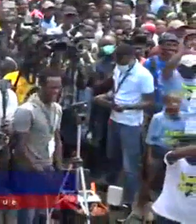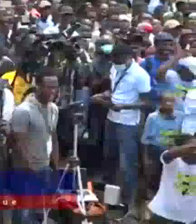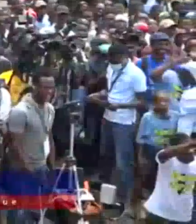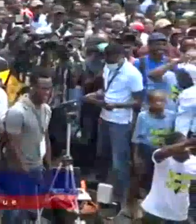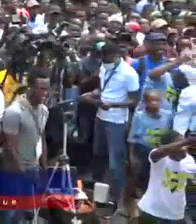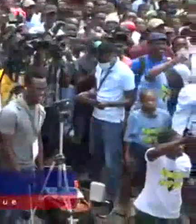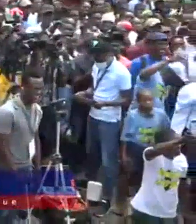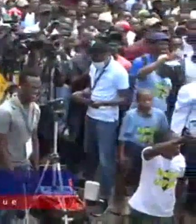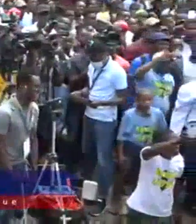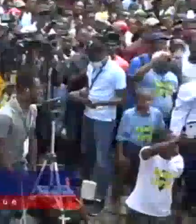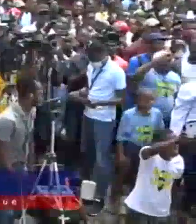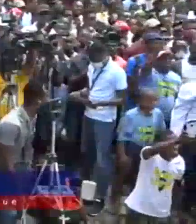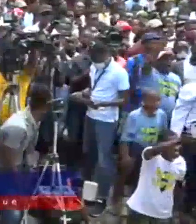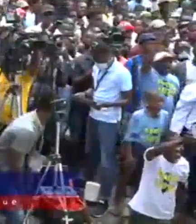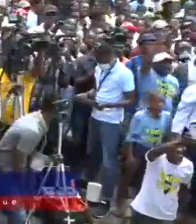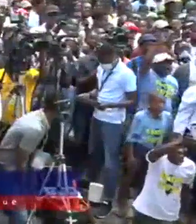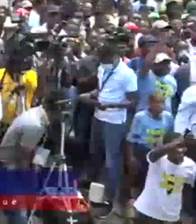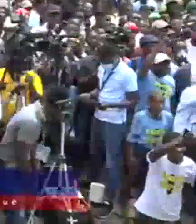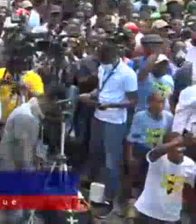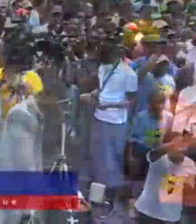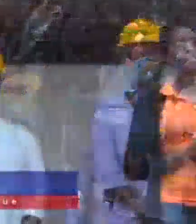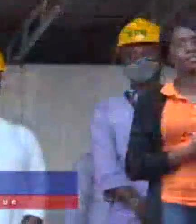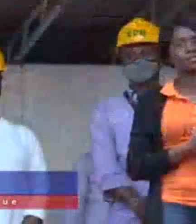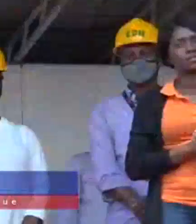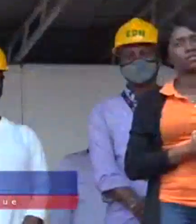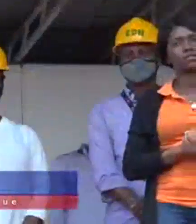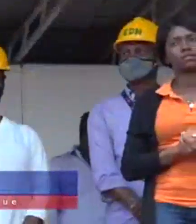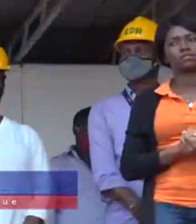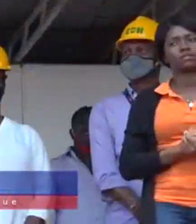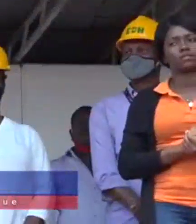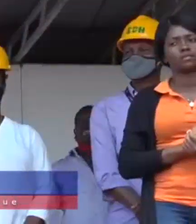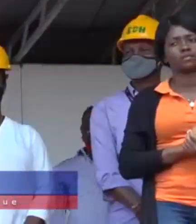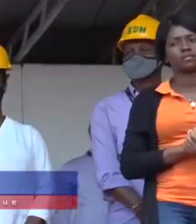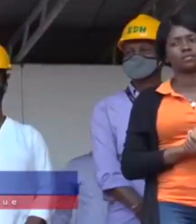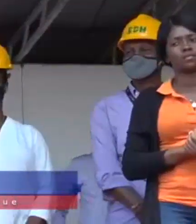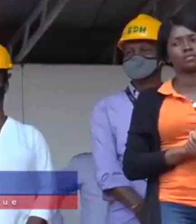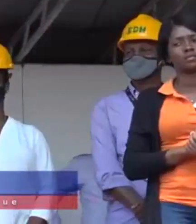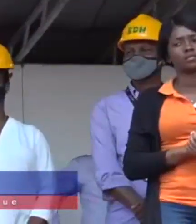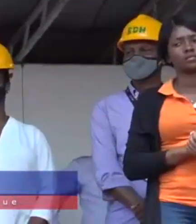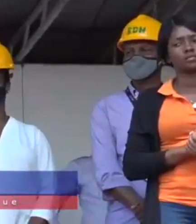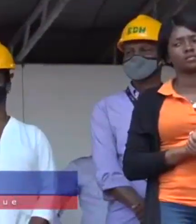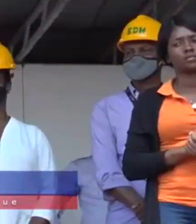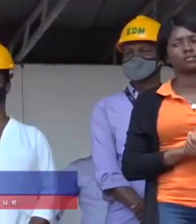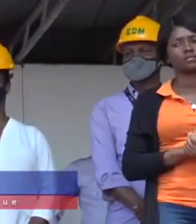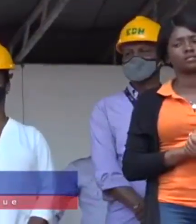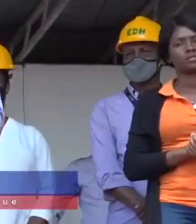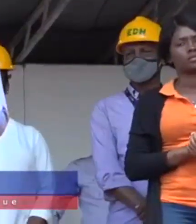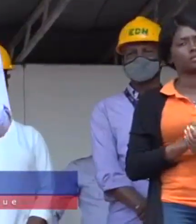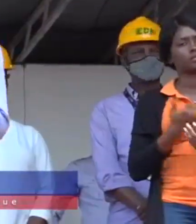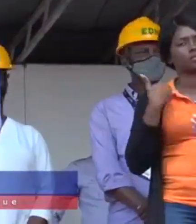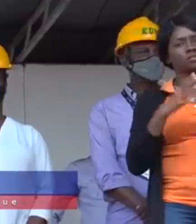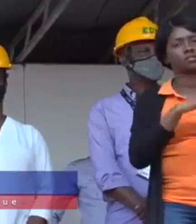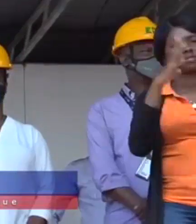Allons, tirez mandat, papa. Tirez mandat à la. Son tirez mandat à la chaise